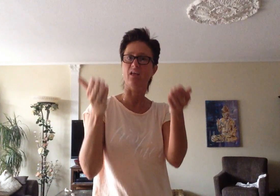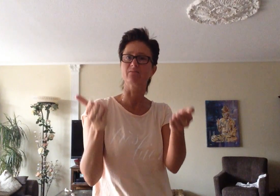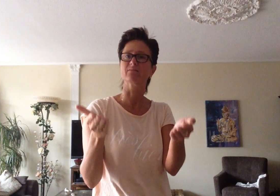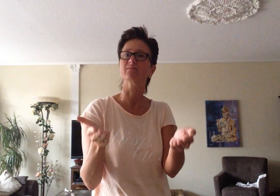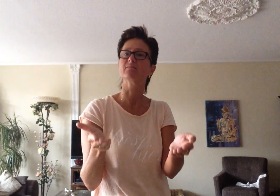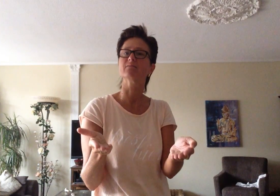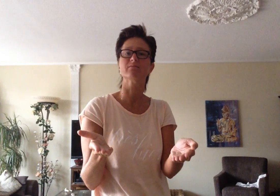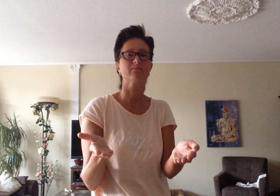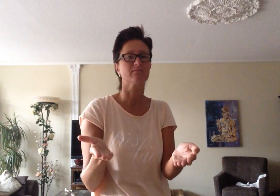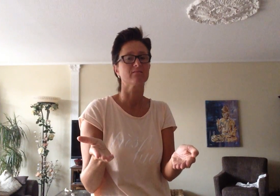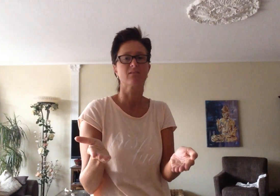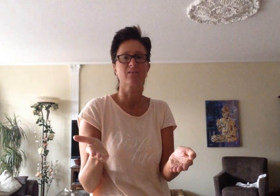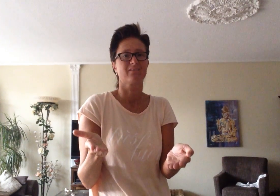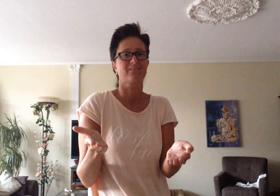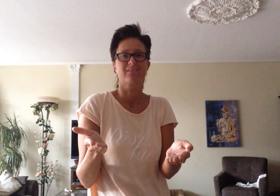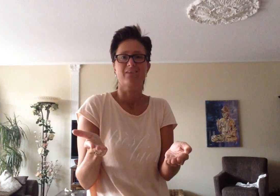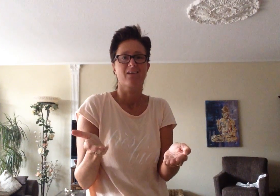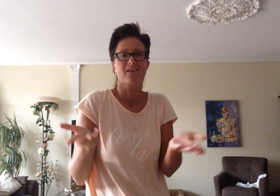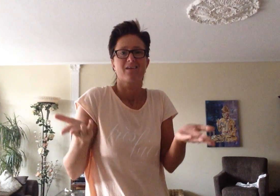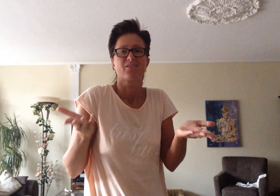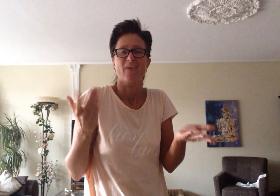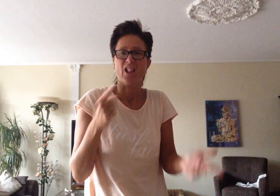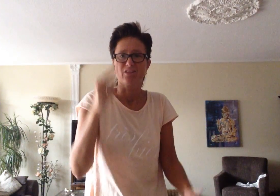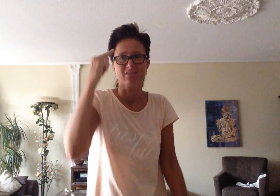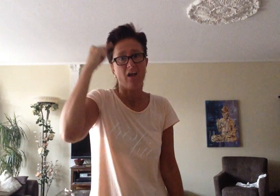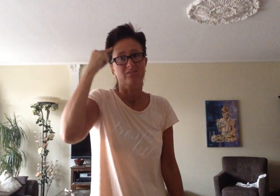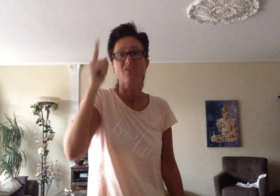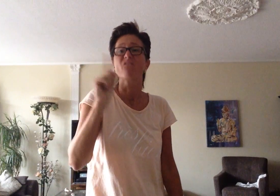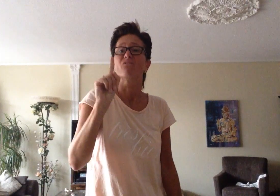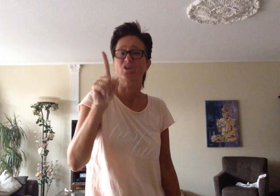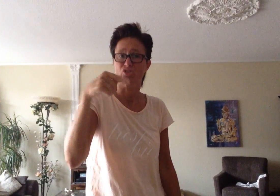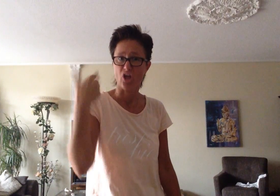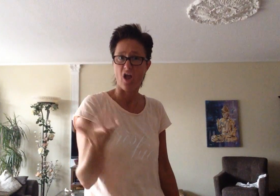Daar sta je dan, terwijl je dacht dat jij wat